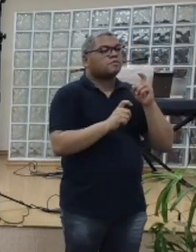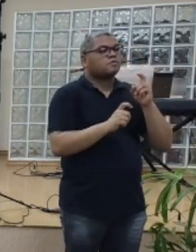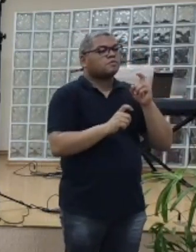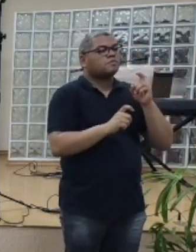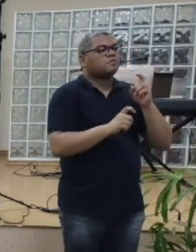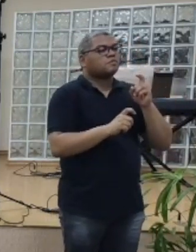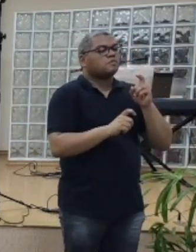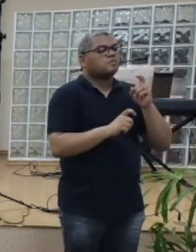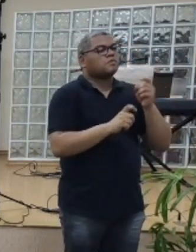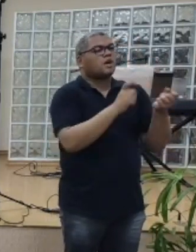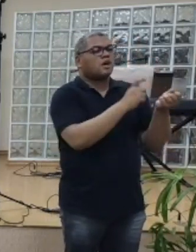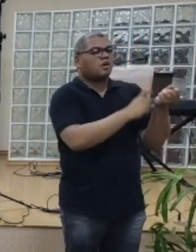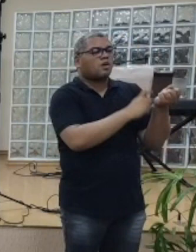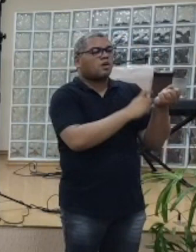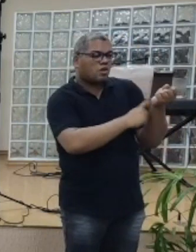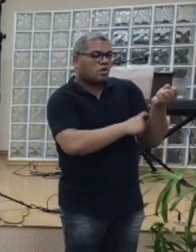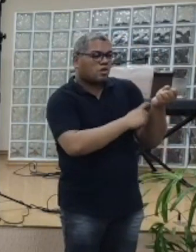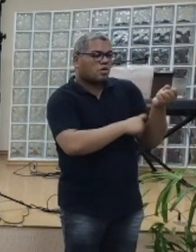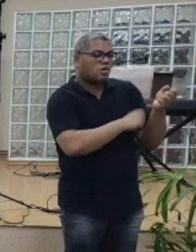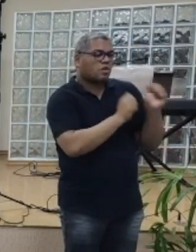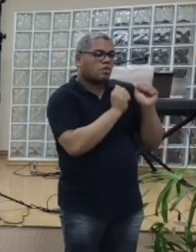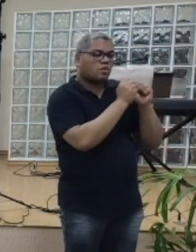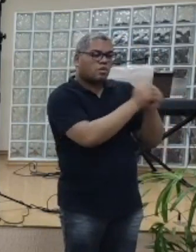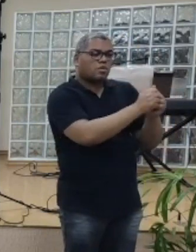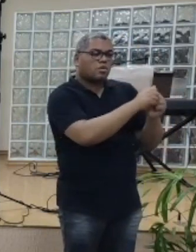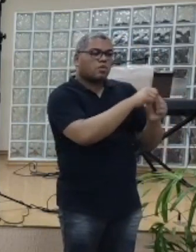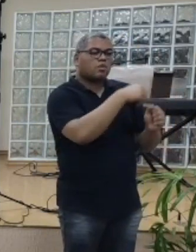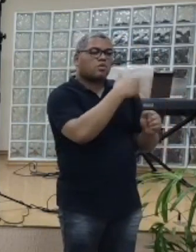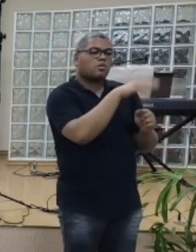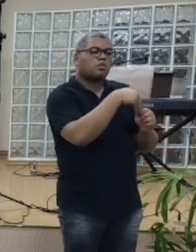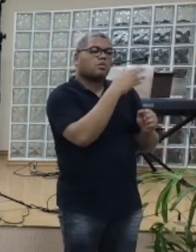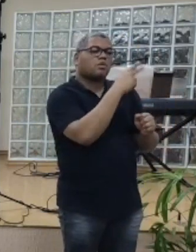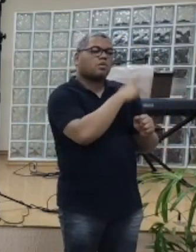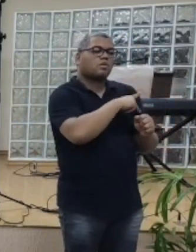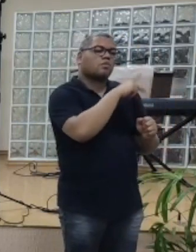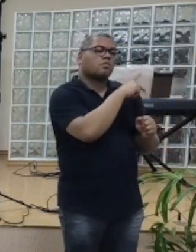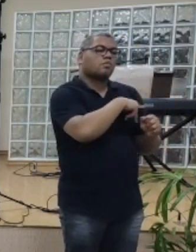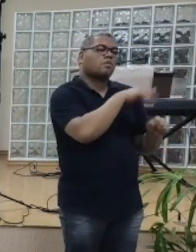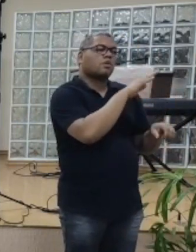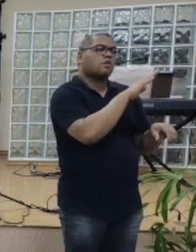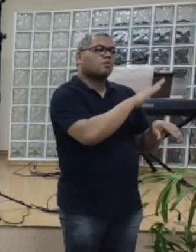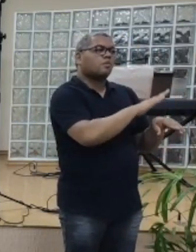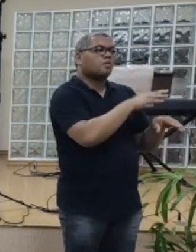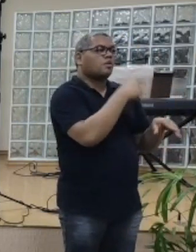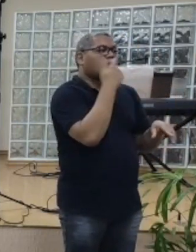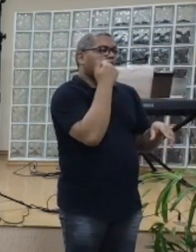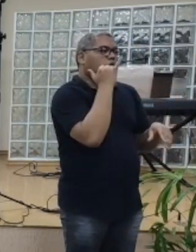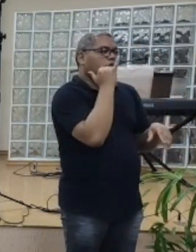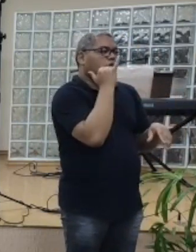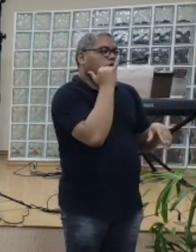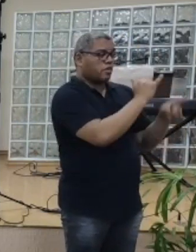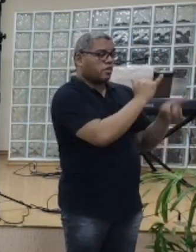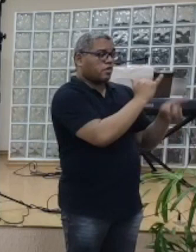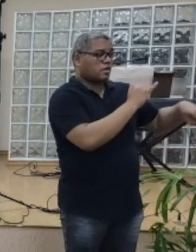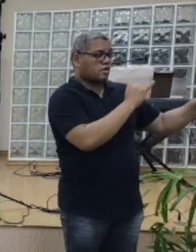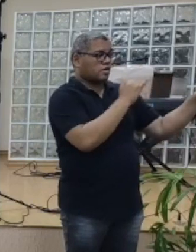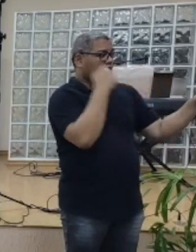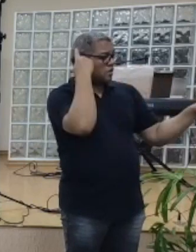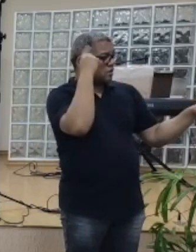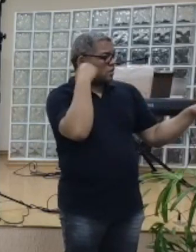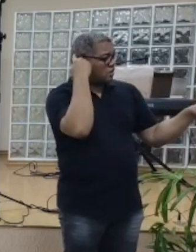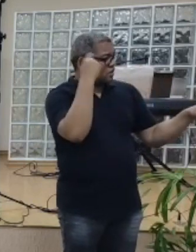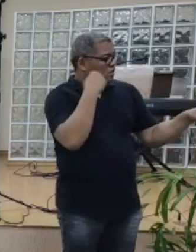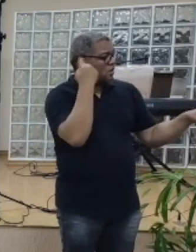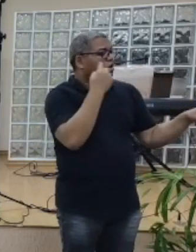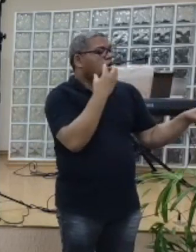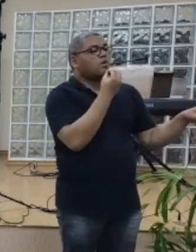em irritação, quando Paulo chama eles de insensatos, de que mudaram muito rápido de